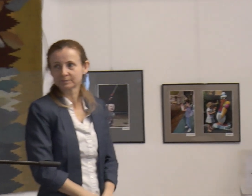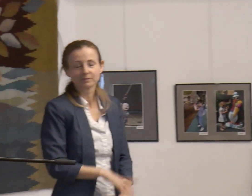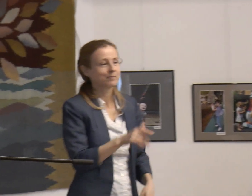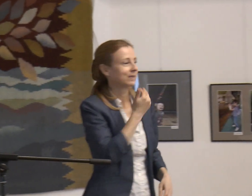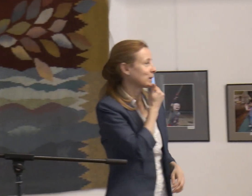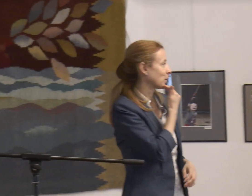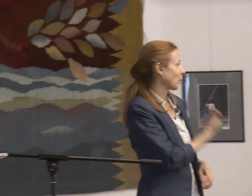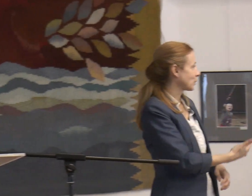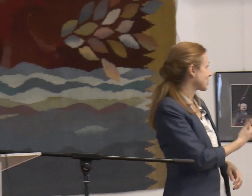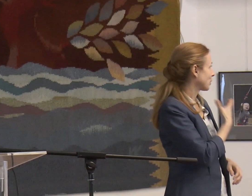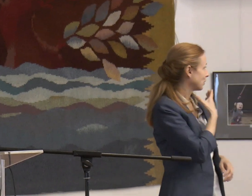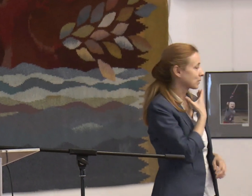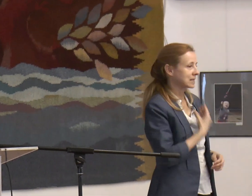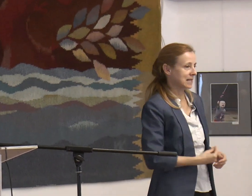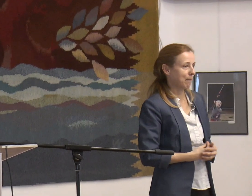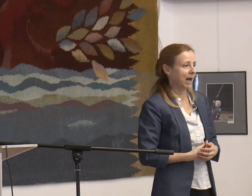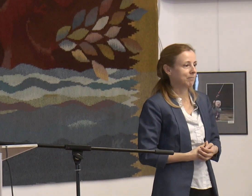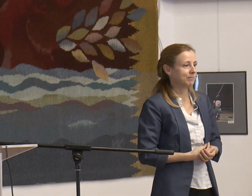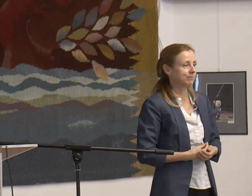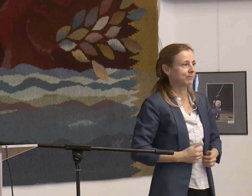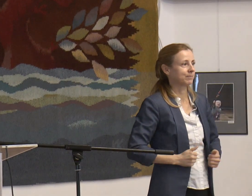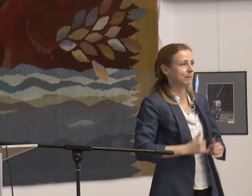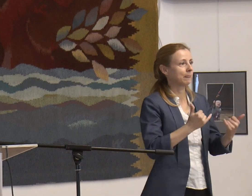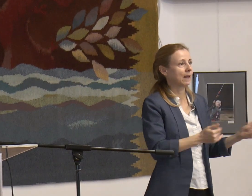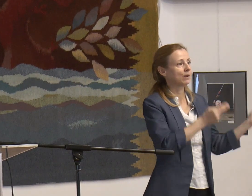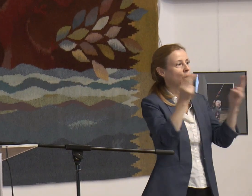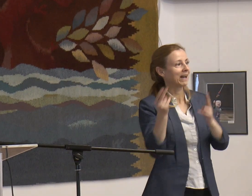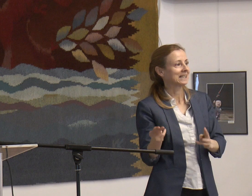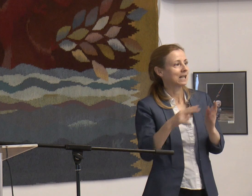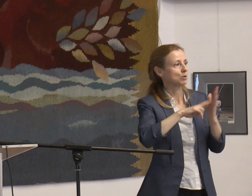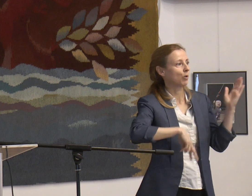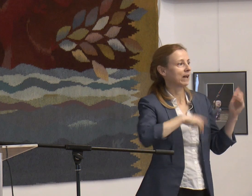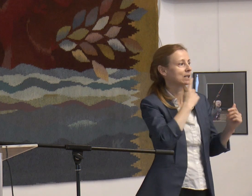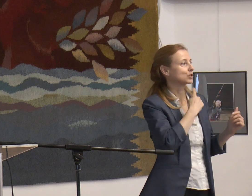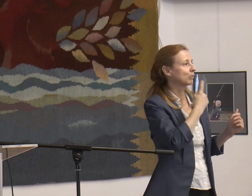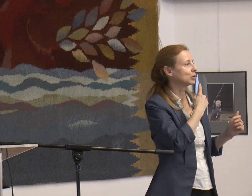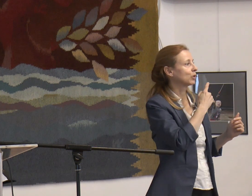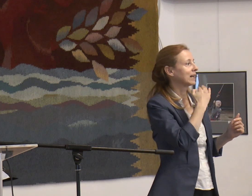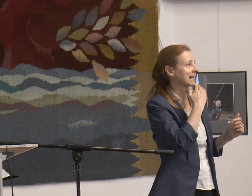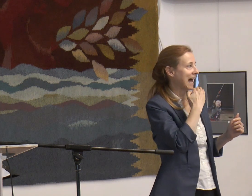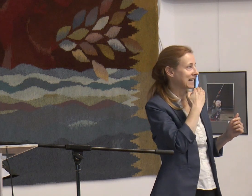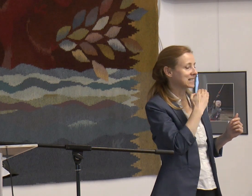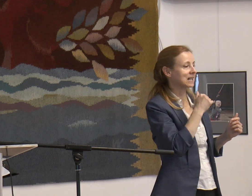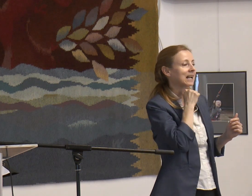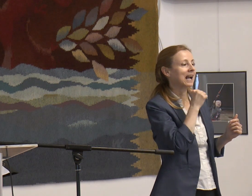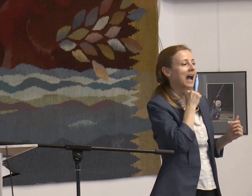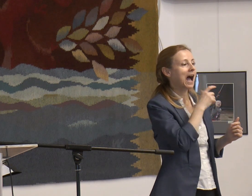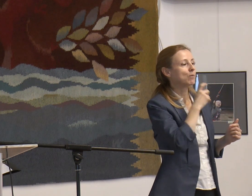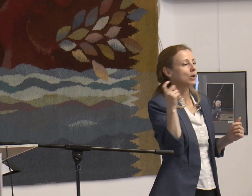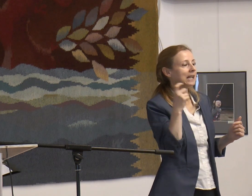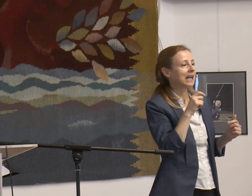Köszönöm. Köszönjük szépen, és akkor a következő versmondónk, Rácz Gáborné,